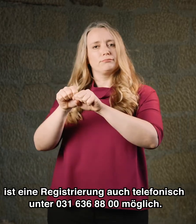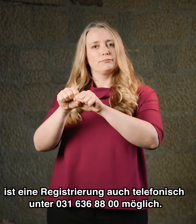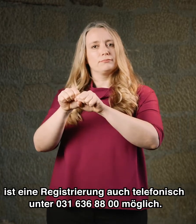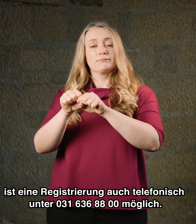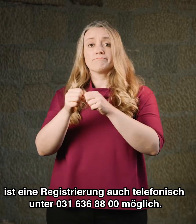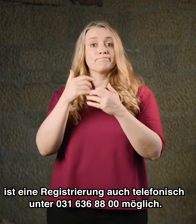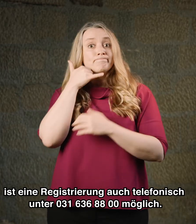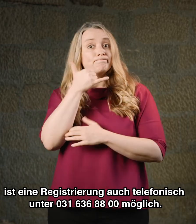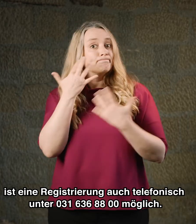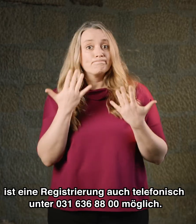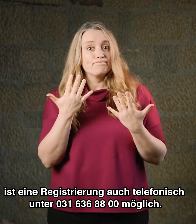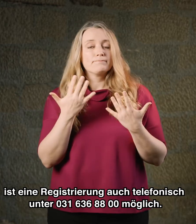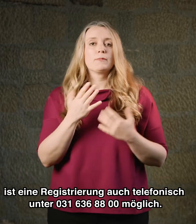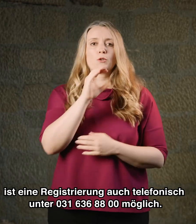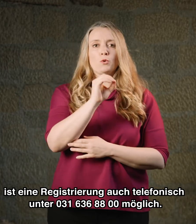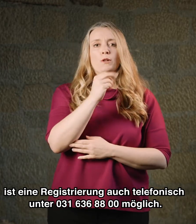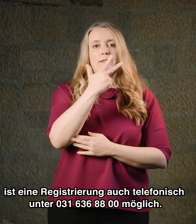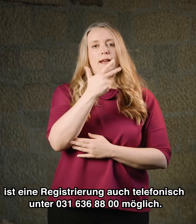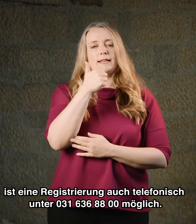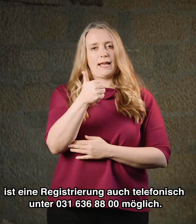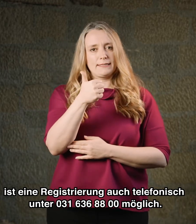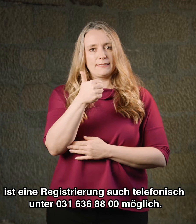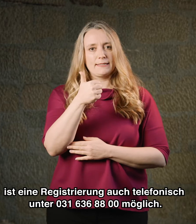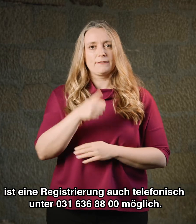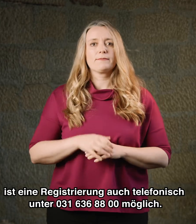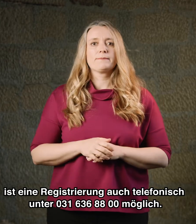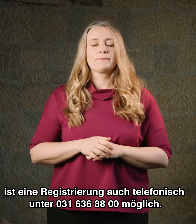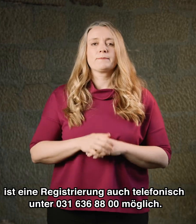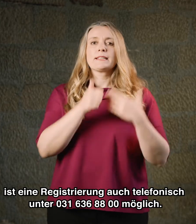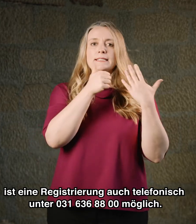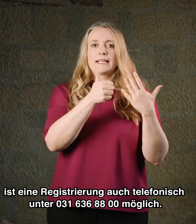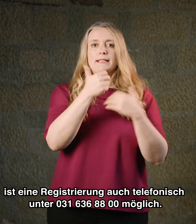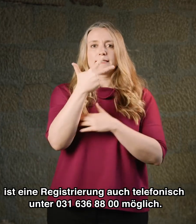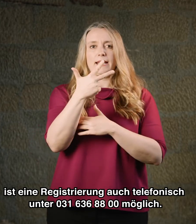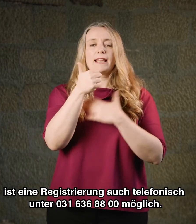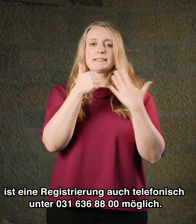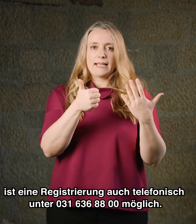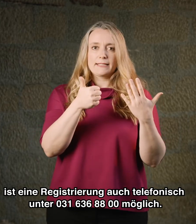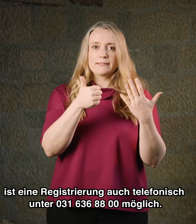636 88 00 möglich.